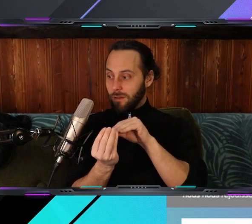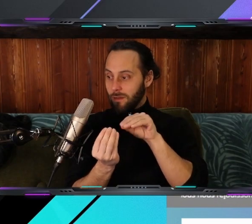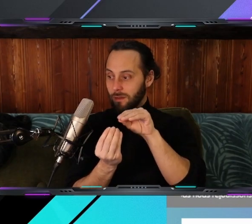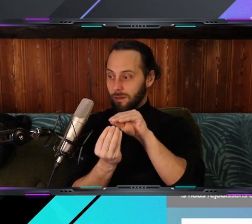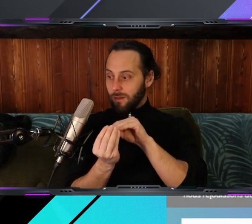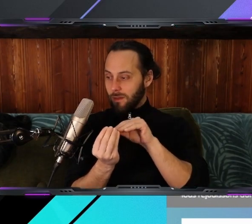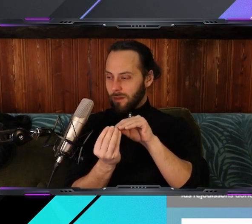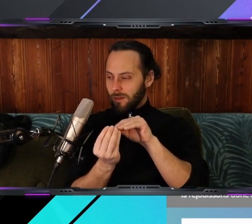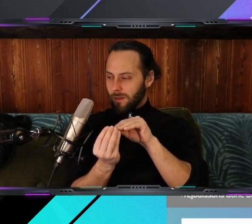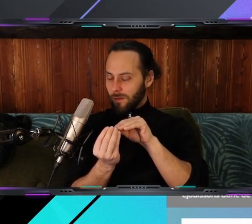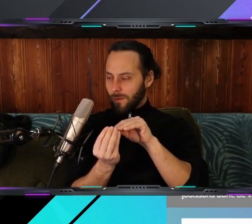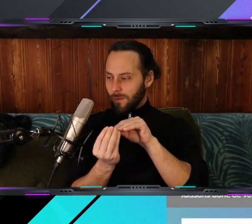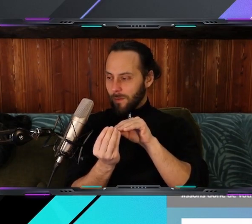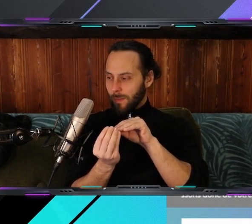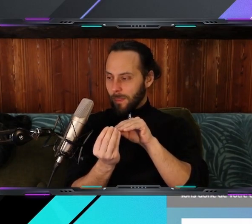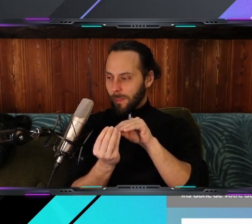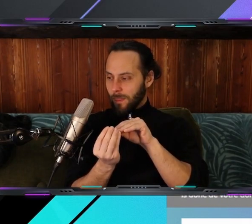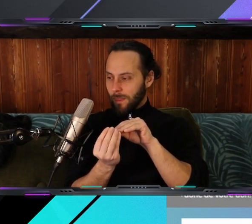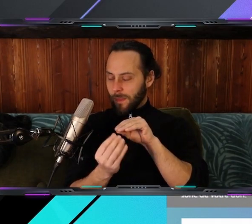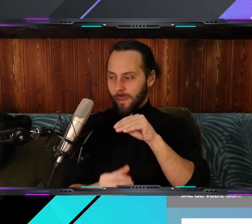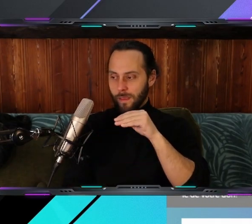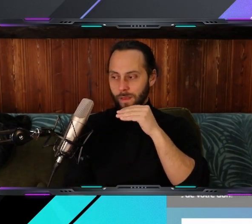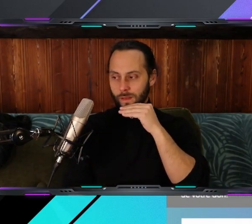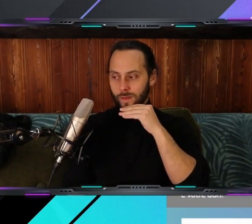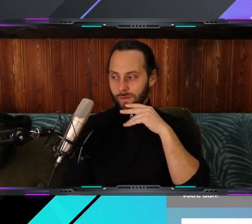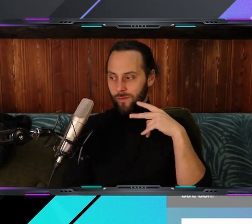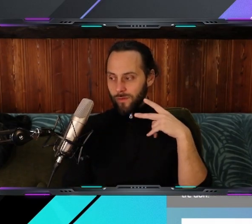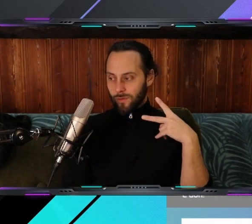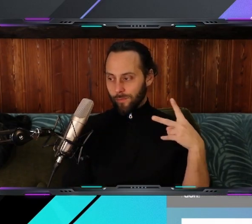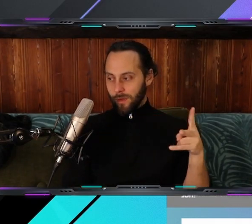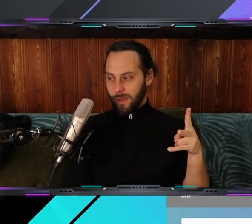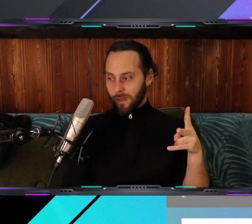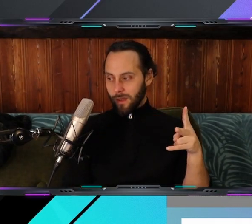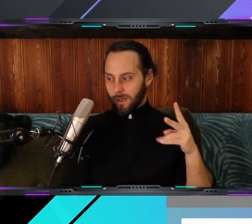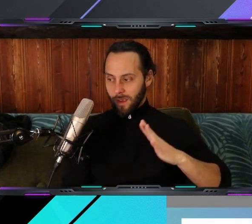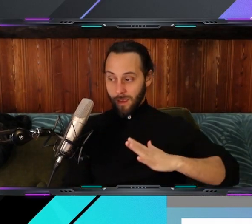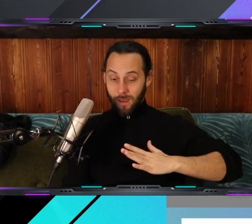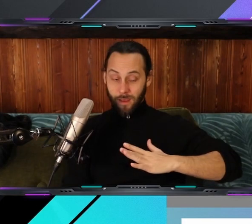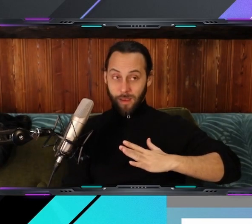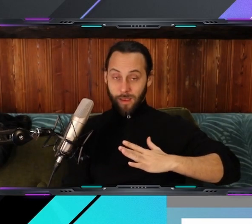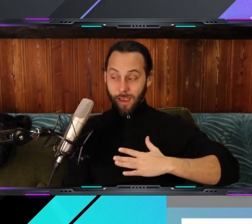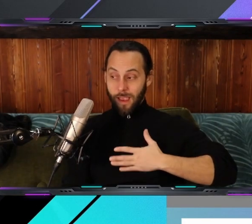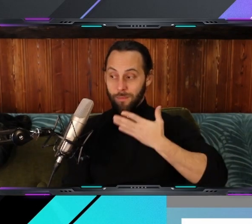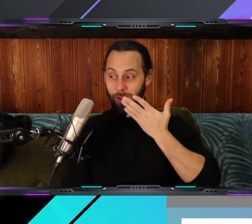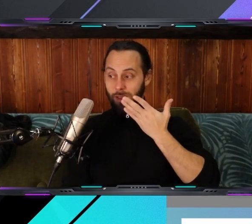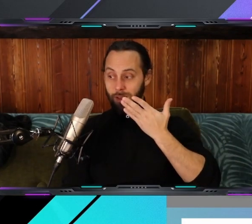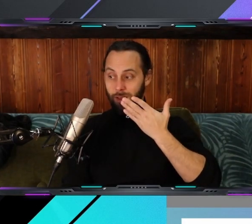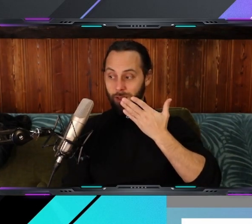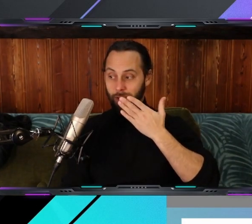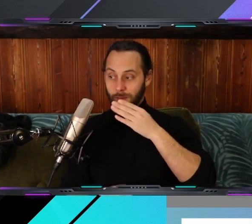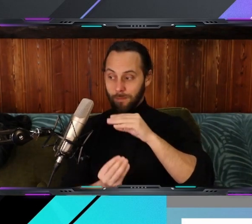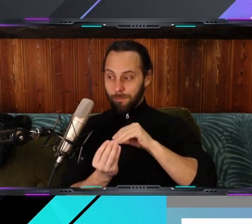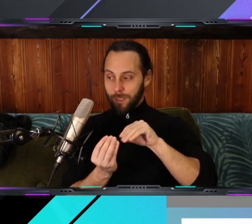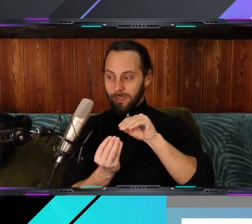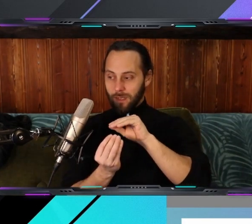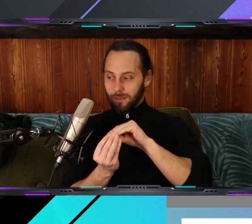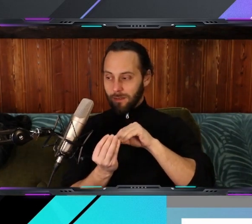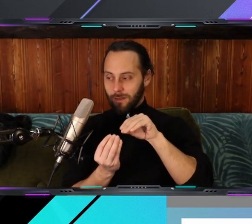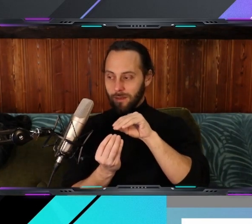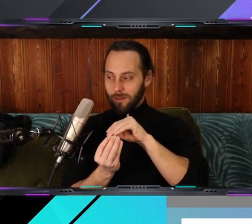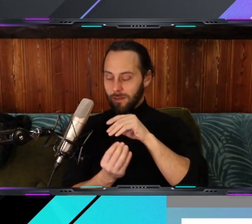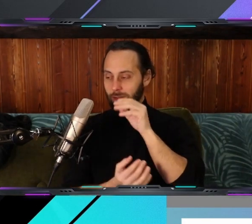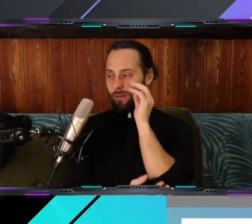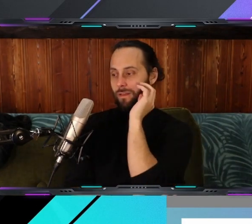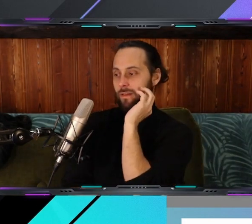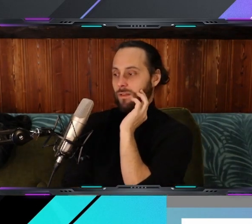pédiatre. Son père aimerait